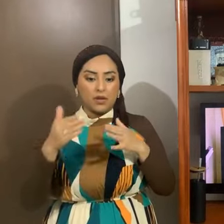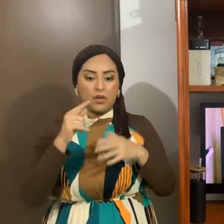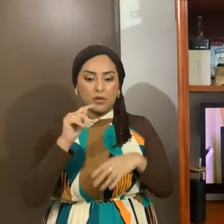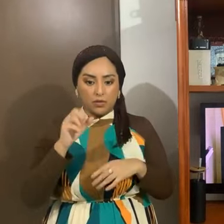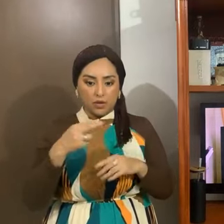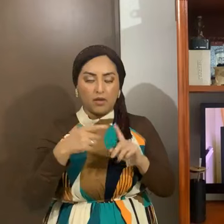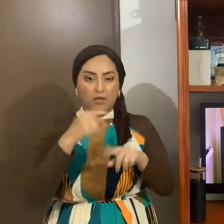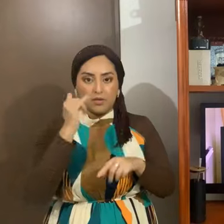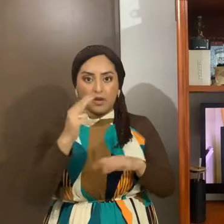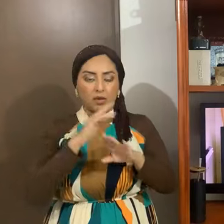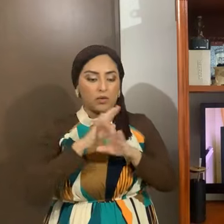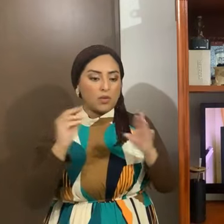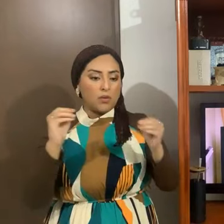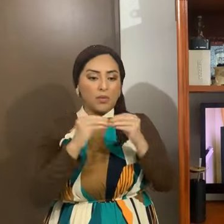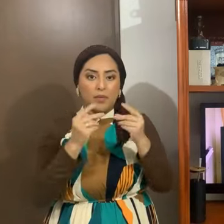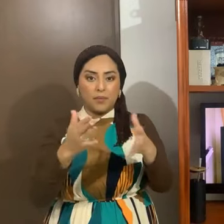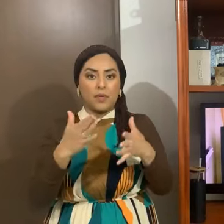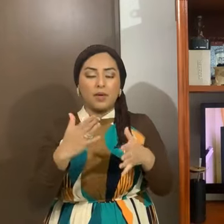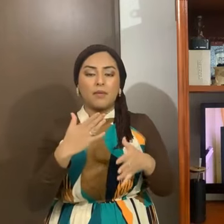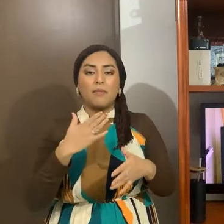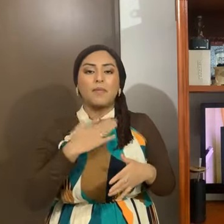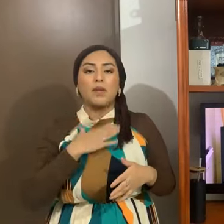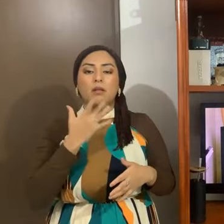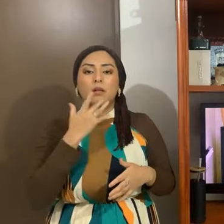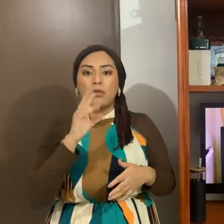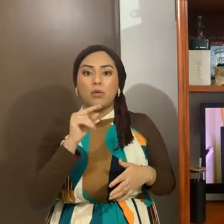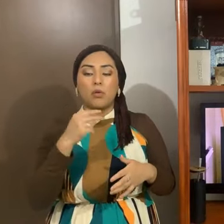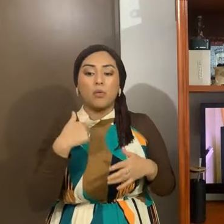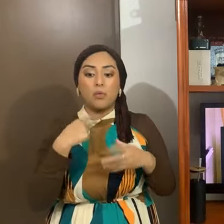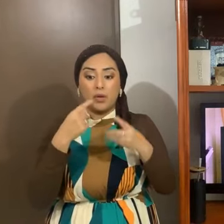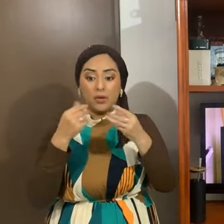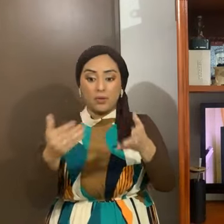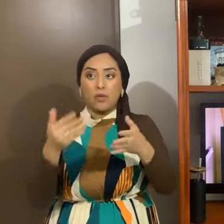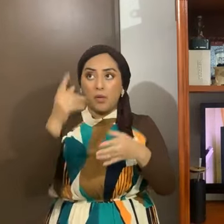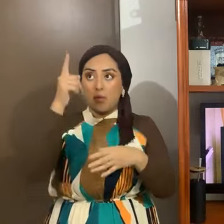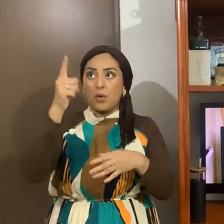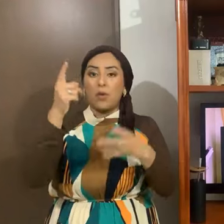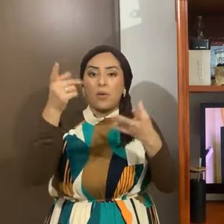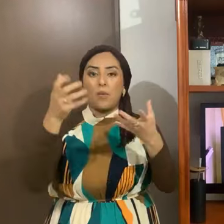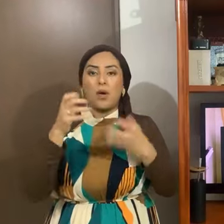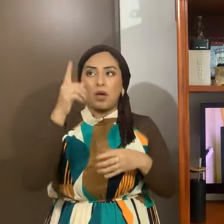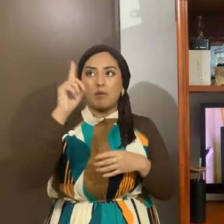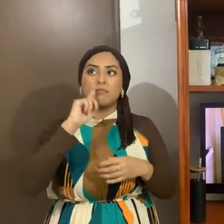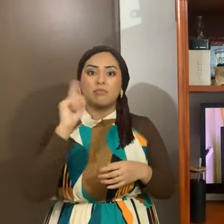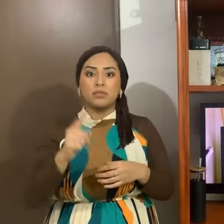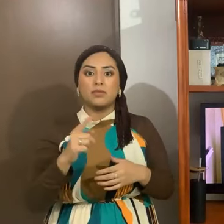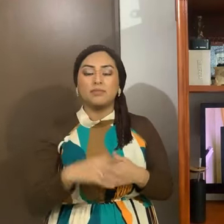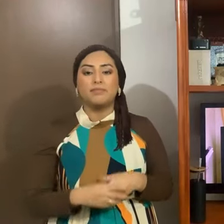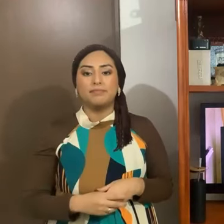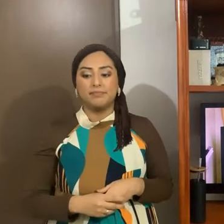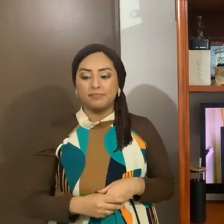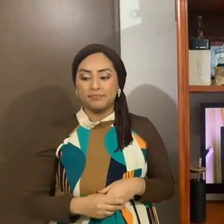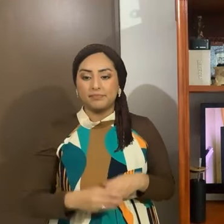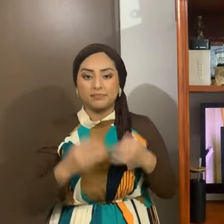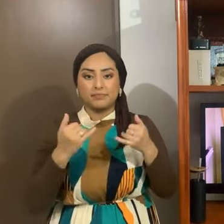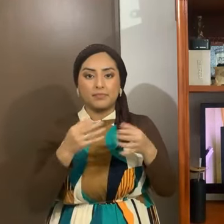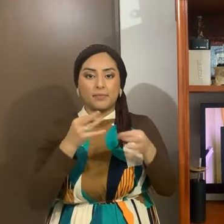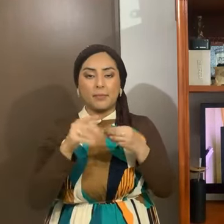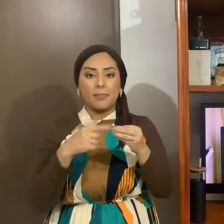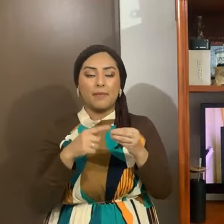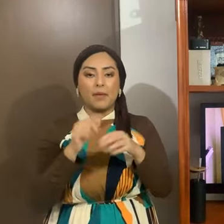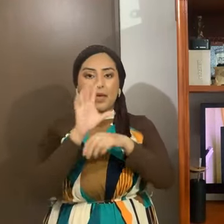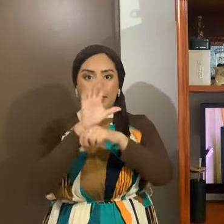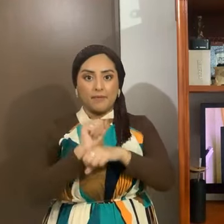Yahweh. Ya no hacemos lo que a nosotros nos gusta, hacemos lo que Él quiere, lo que Él nos manda. Entonces vamos a hablar sobre